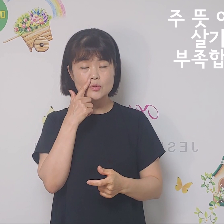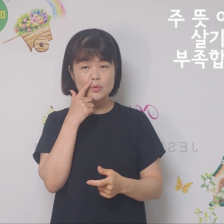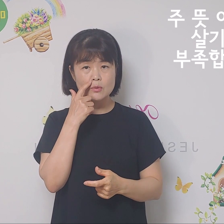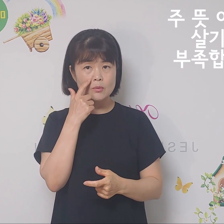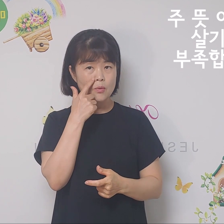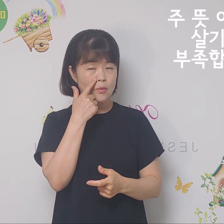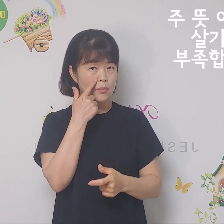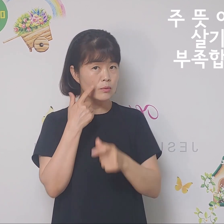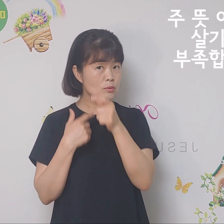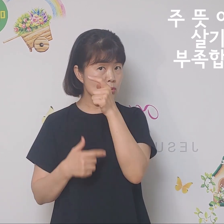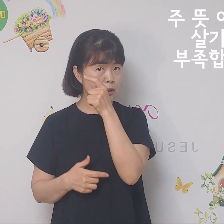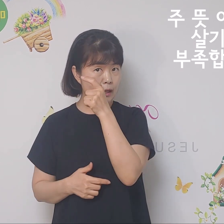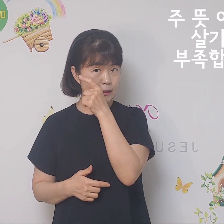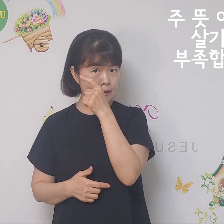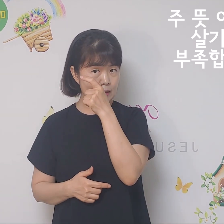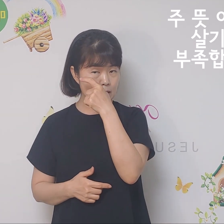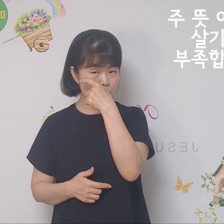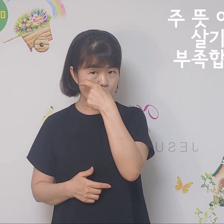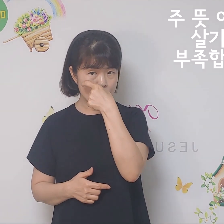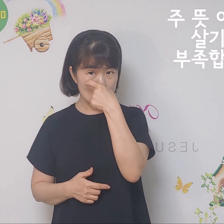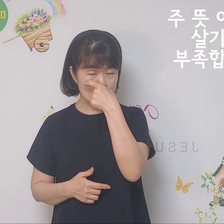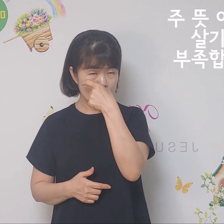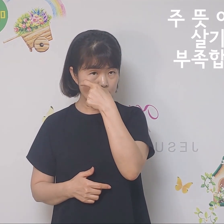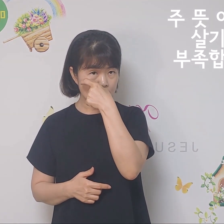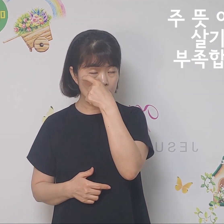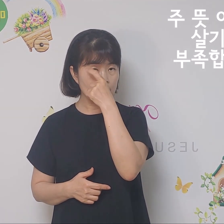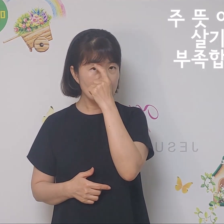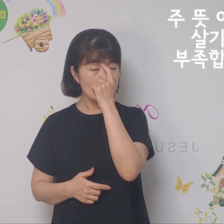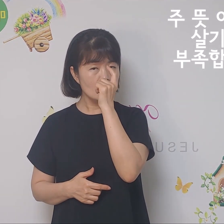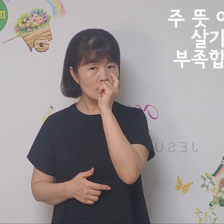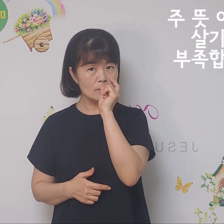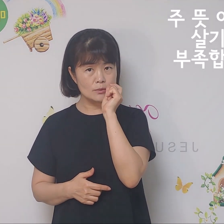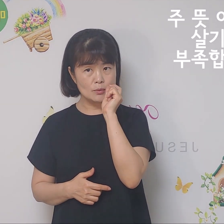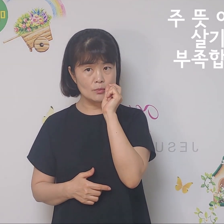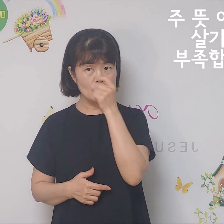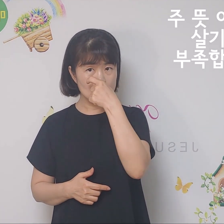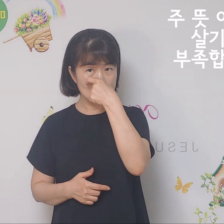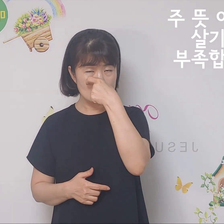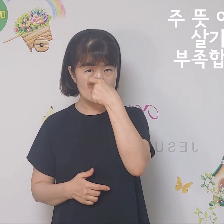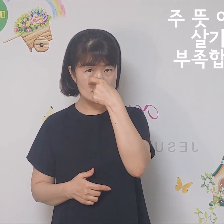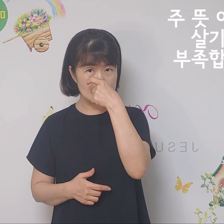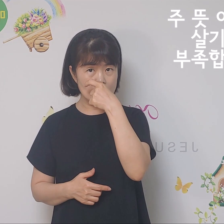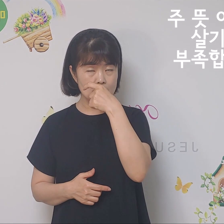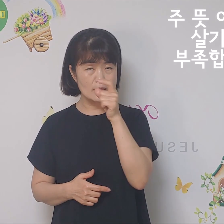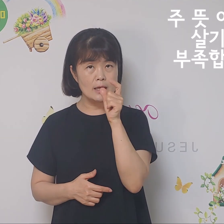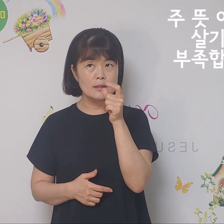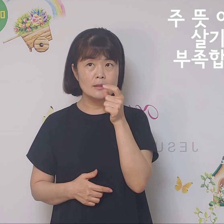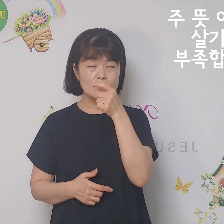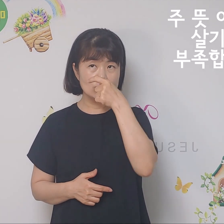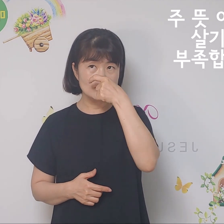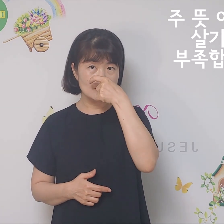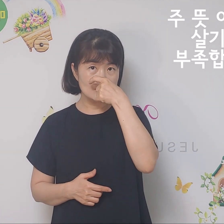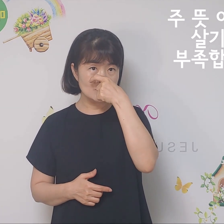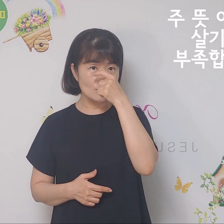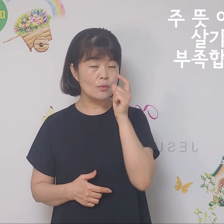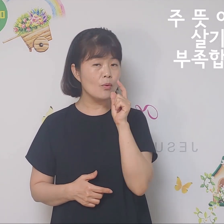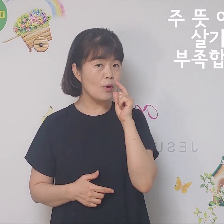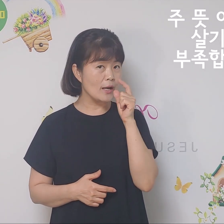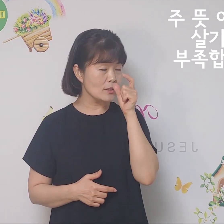왼쪽 코 이쪽에 갖다 대시고 이렇게 오른쪽으로 돌리시면서, 그러니까 코